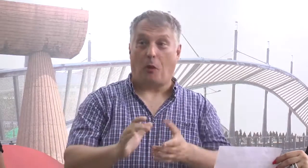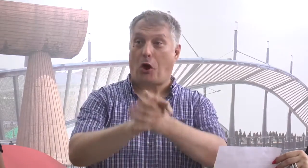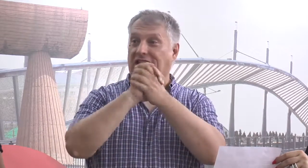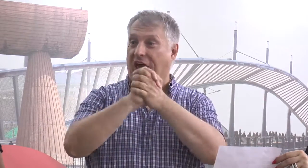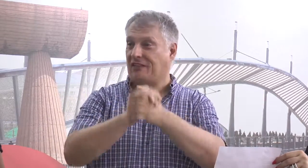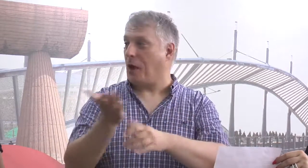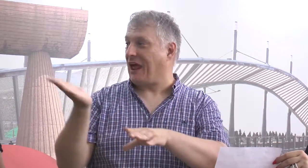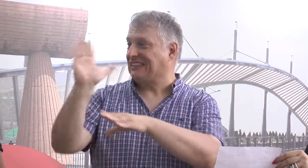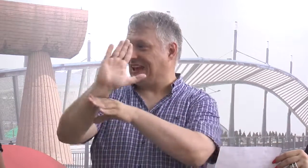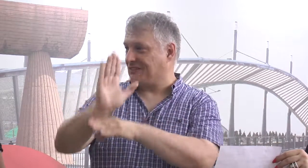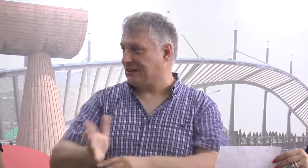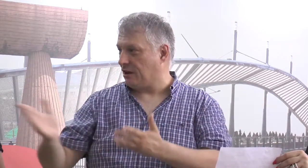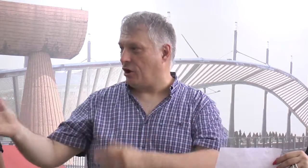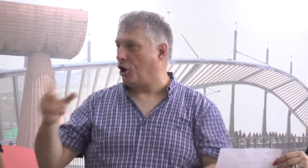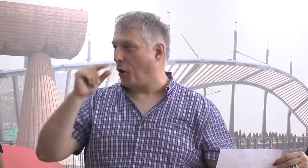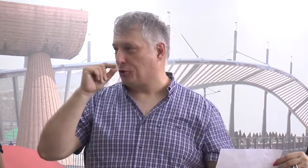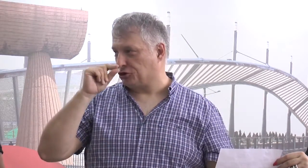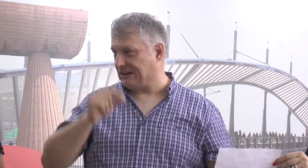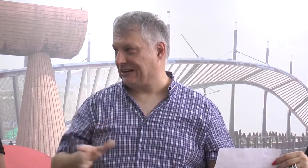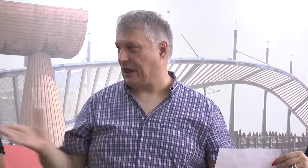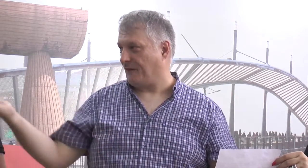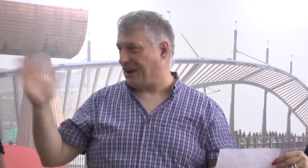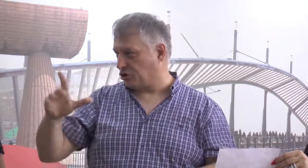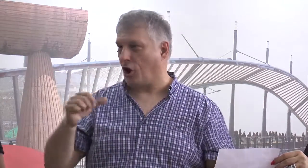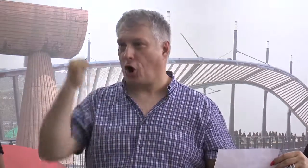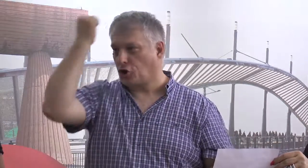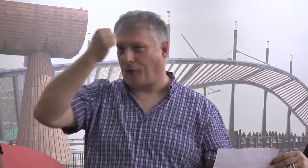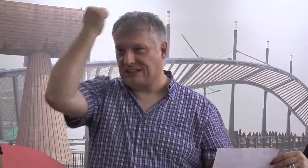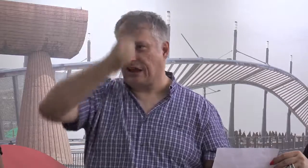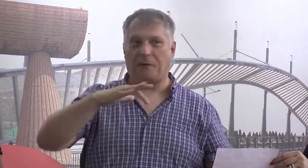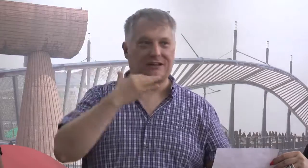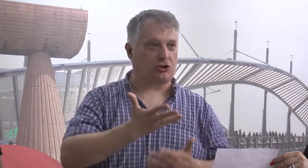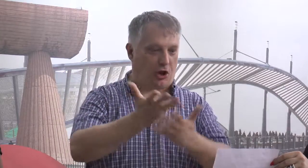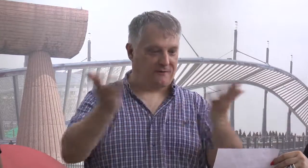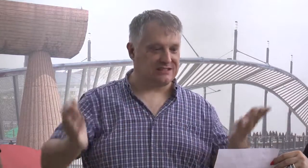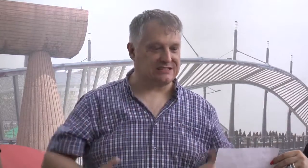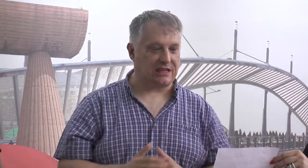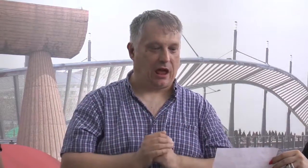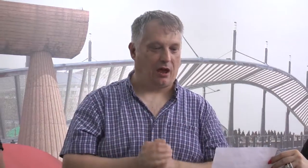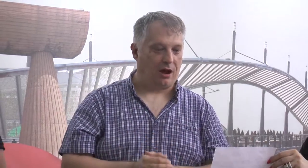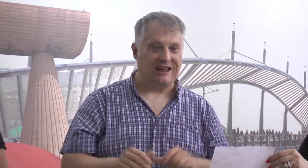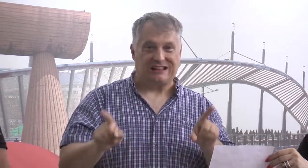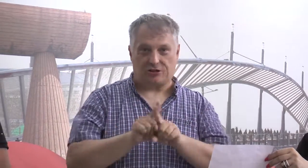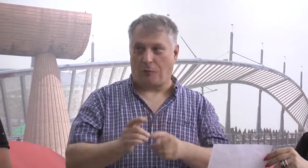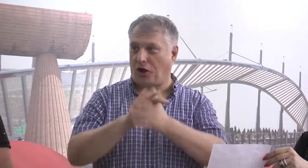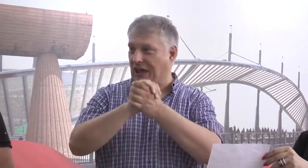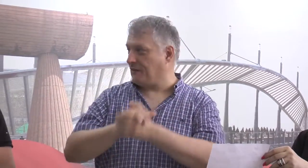ovde prisutni. Takođe, pozdravljam i predstavnika opštine Kosovska